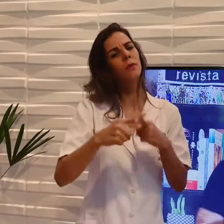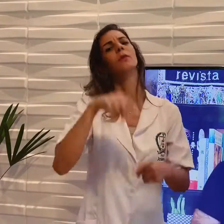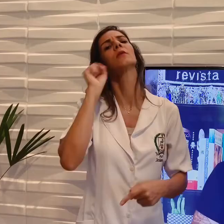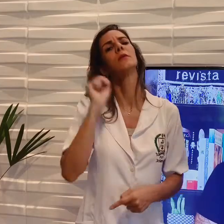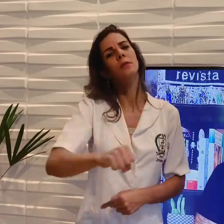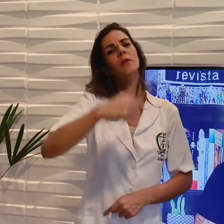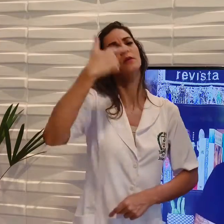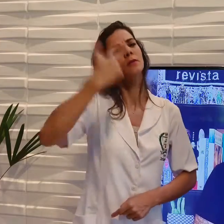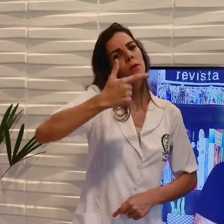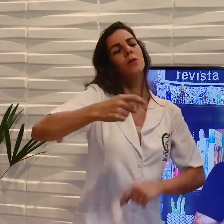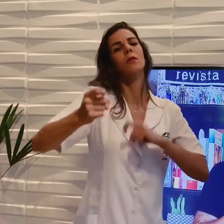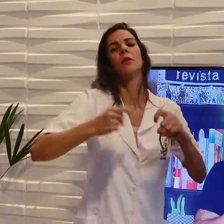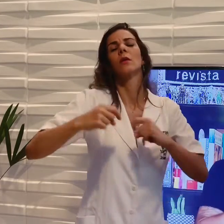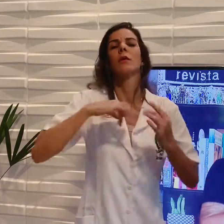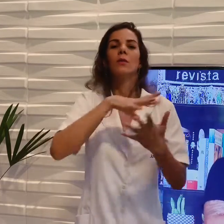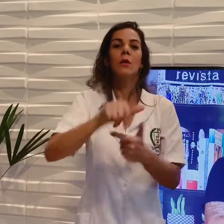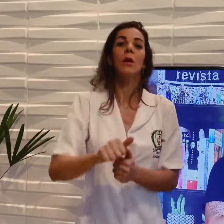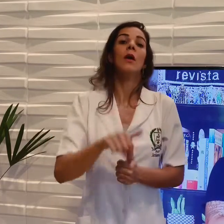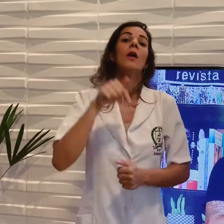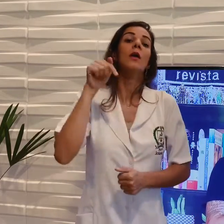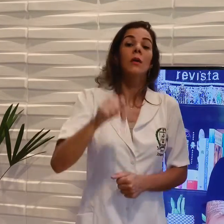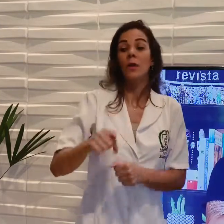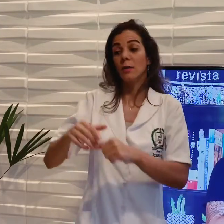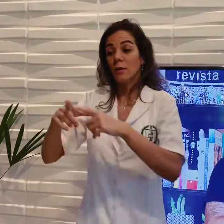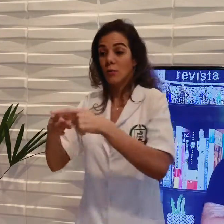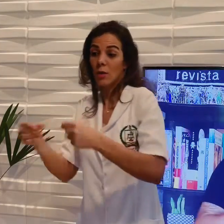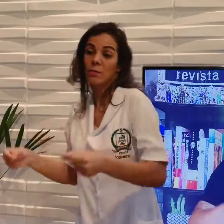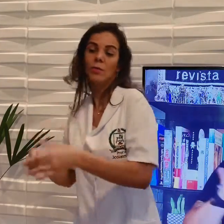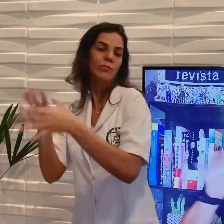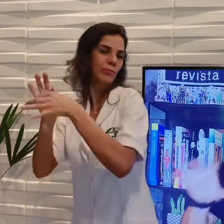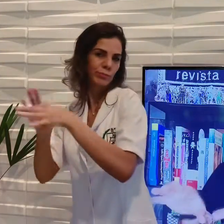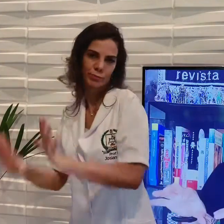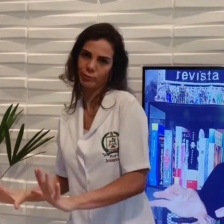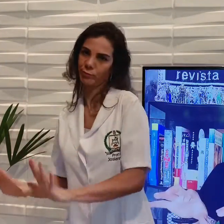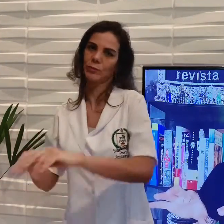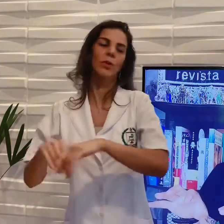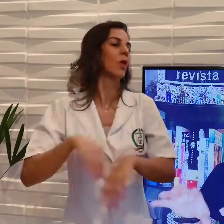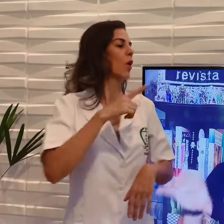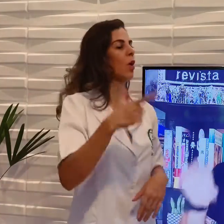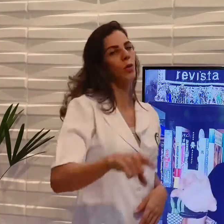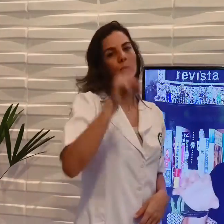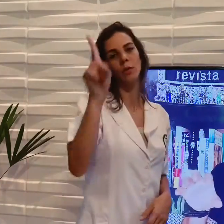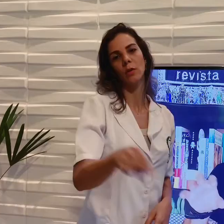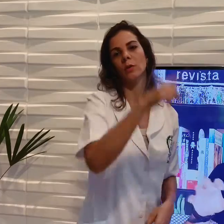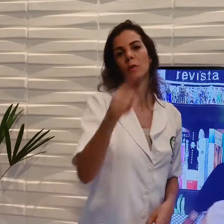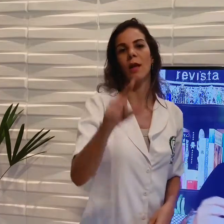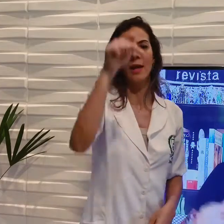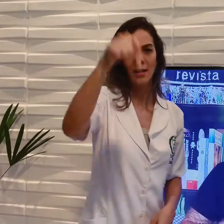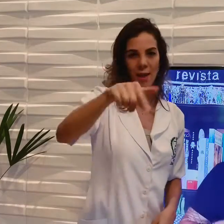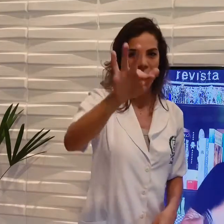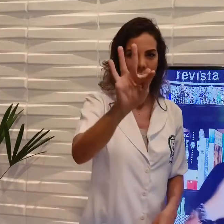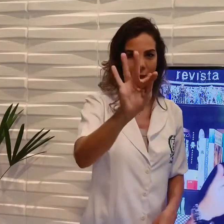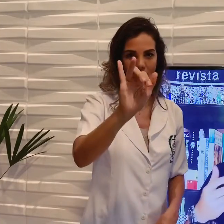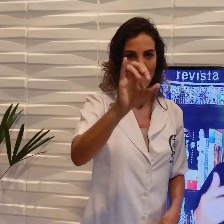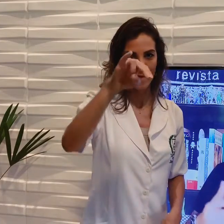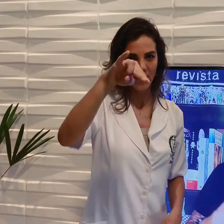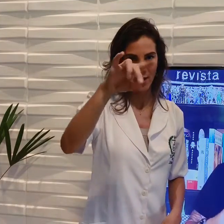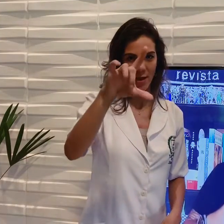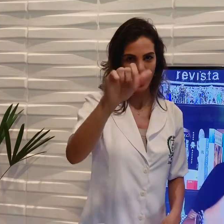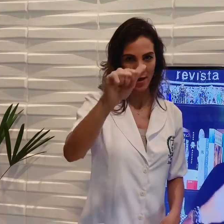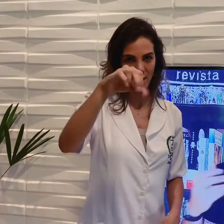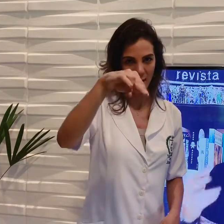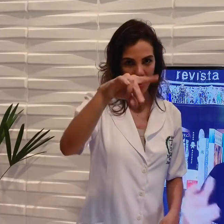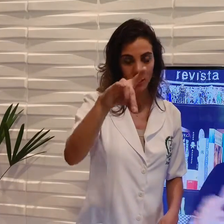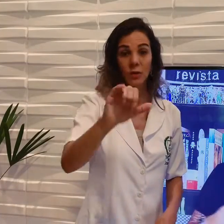da Segunda Guerra Mundial. Então, uma coisa é a saída do Japão, a outra coisa é o cancelamento na Finlândia. E aí, naturalmente, o